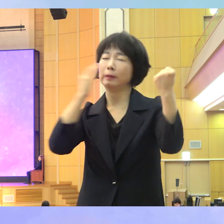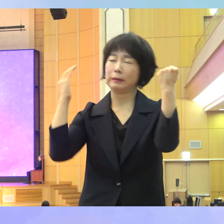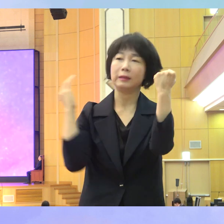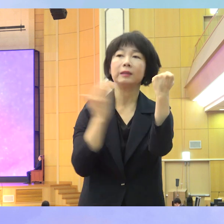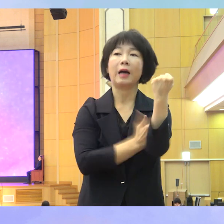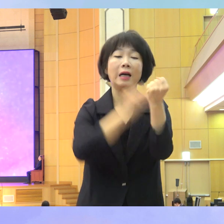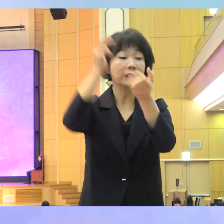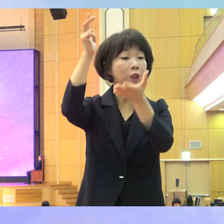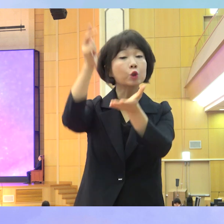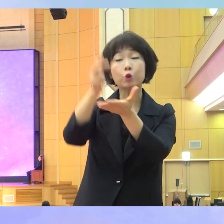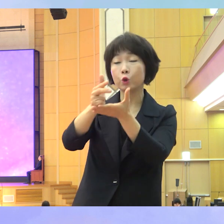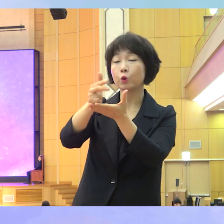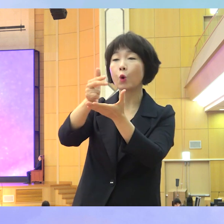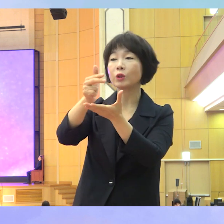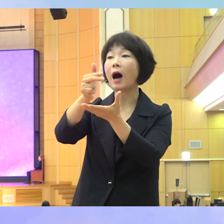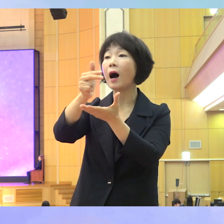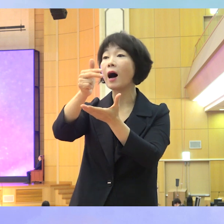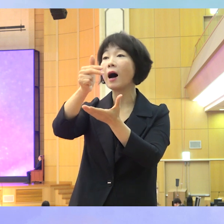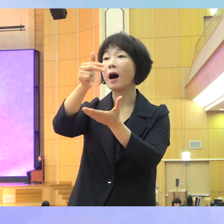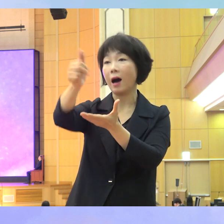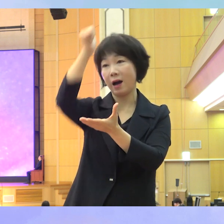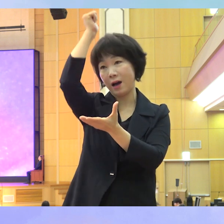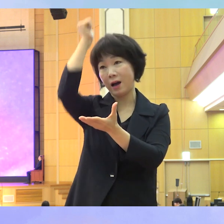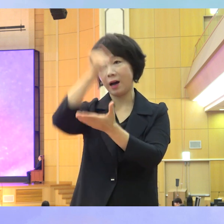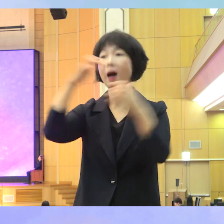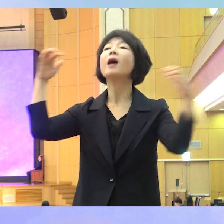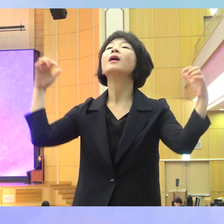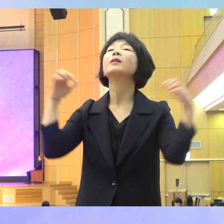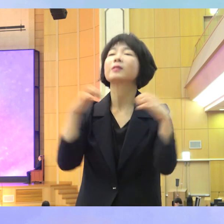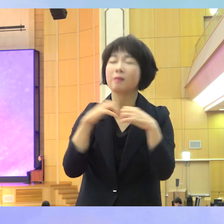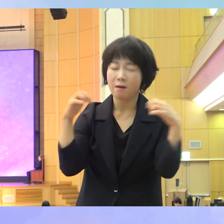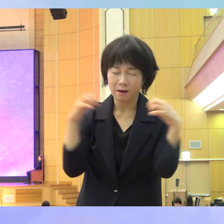강하고 능하신 주로다,